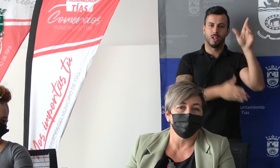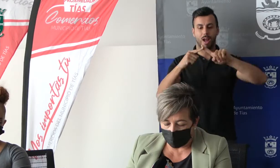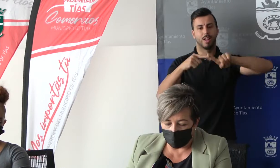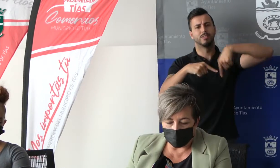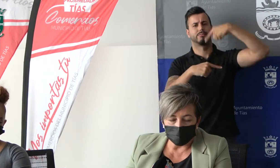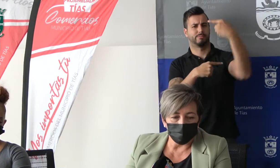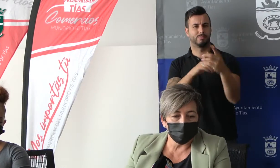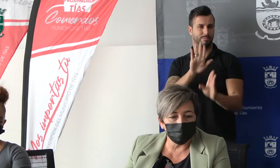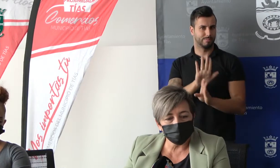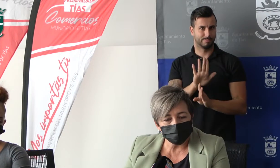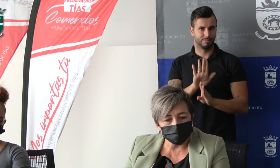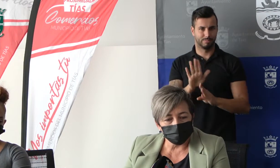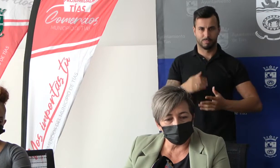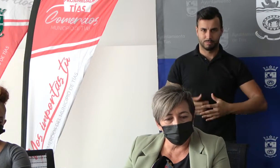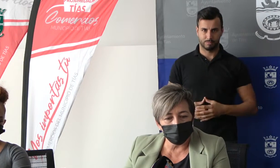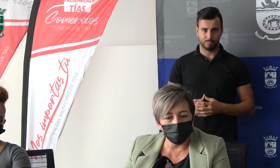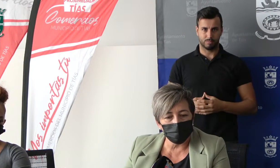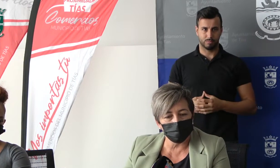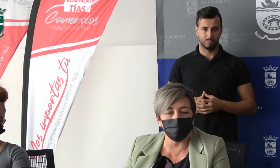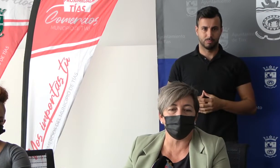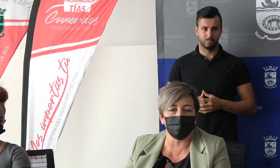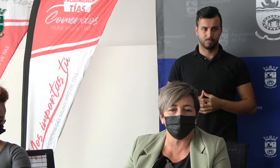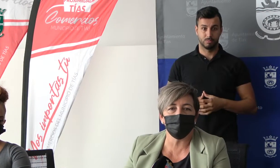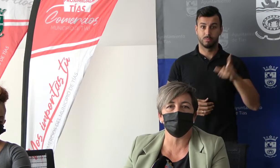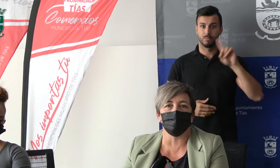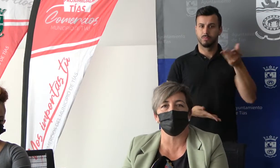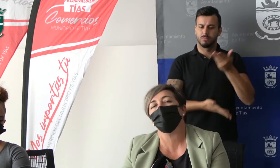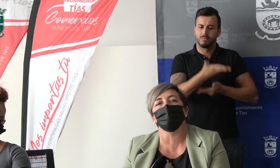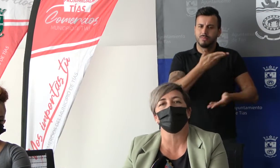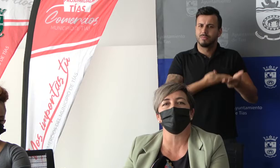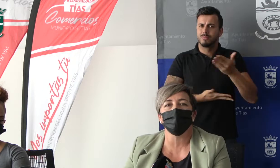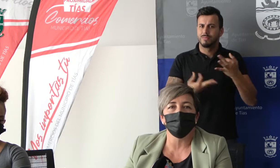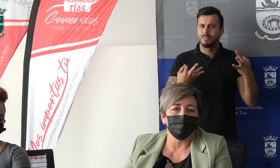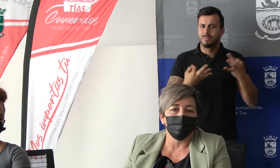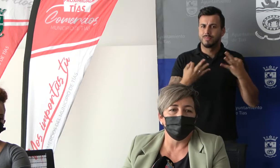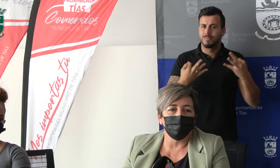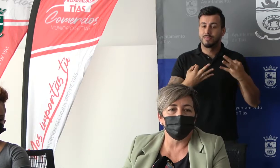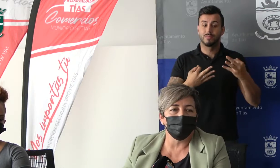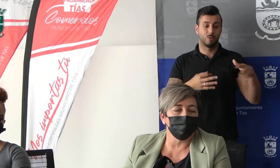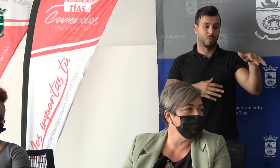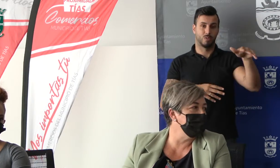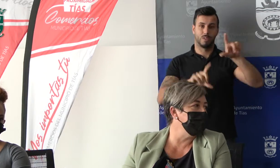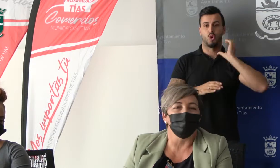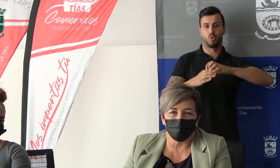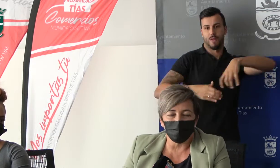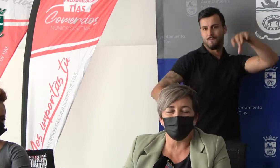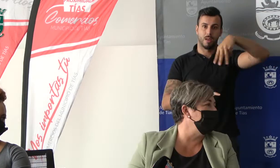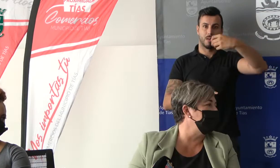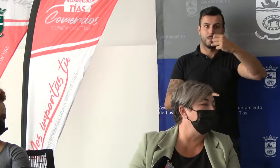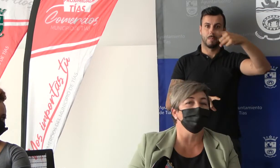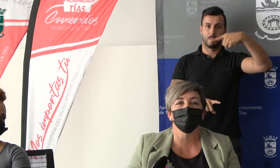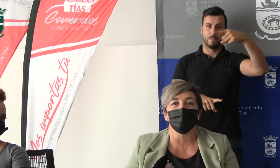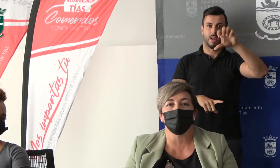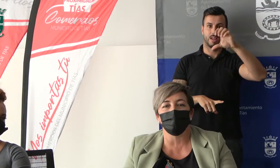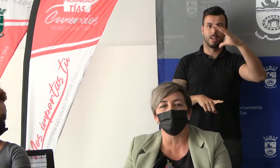discapacidad. También vamos a tener una colaboración con lo que es el MAGEC Club de Baloncesto